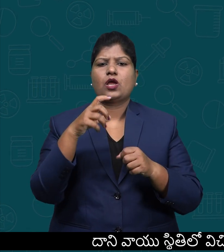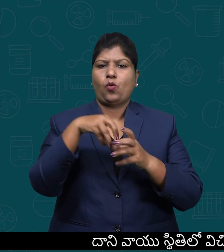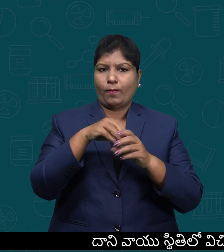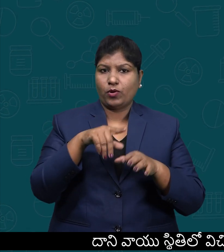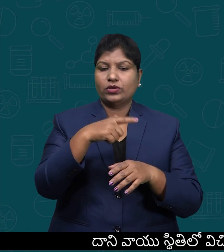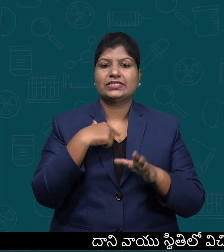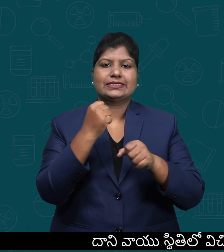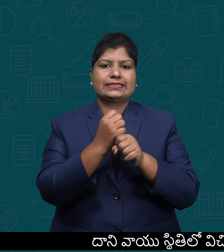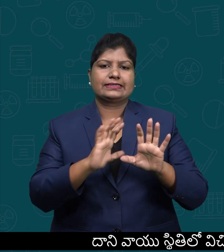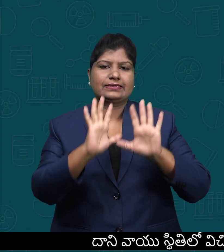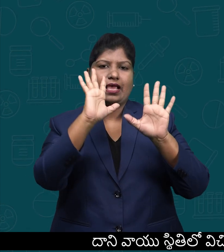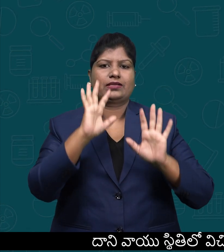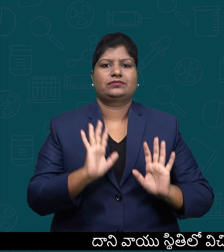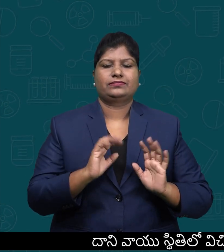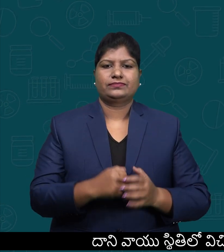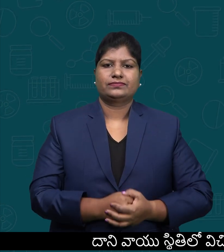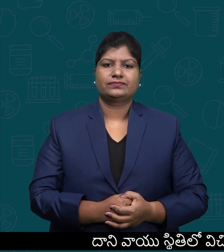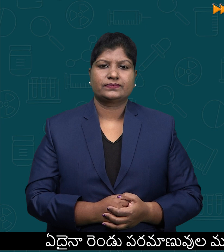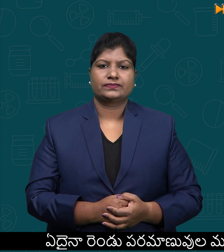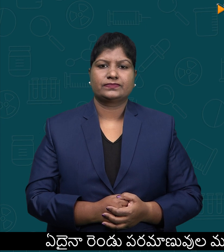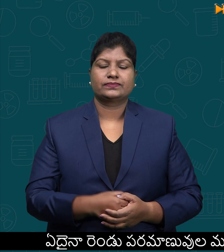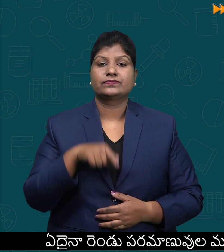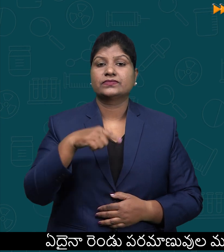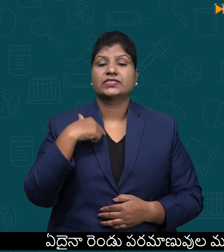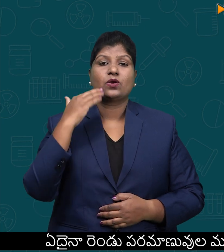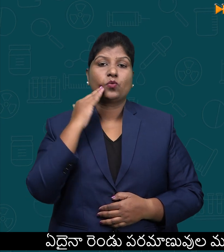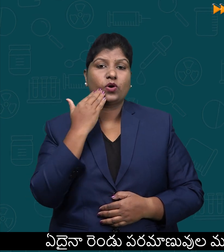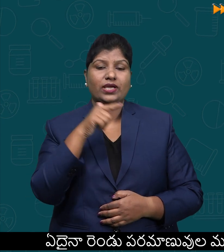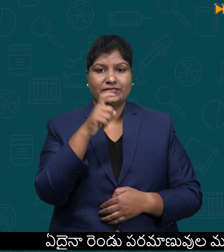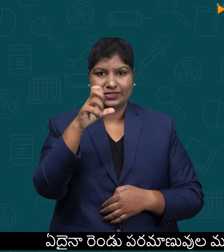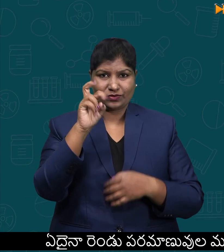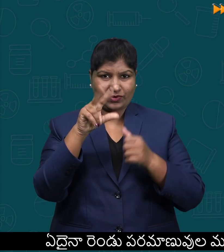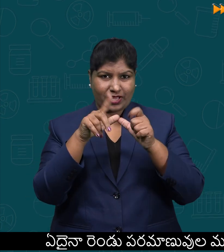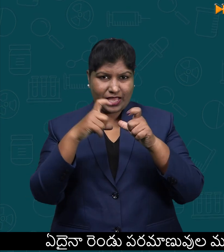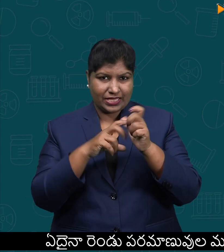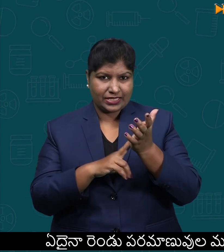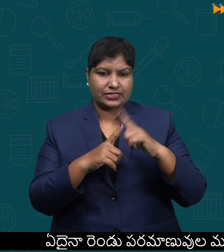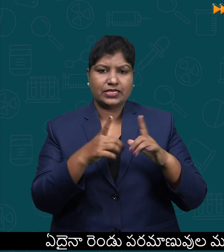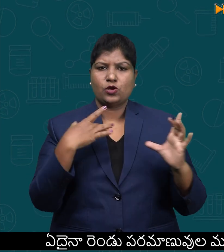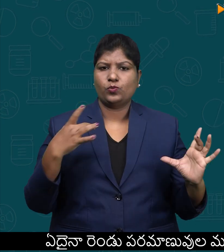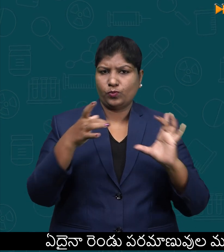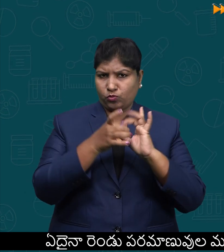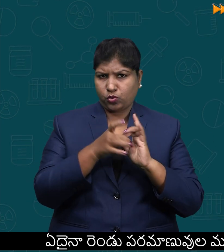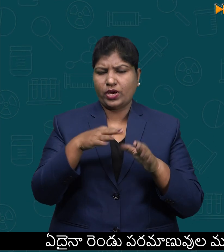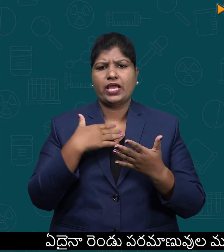చేయడానికి అవసరమైన శక్తి. ఏదైనా రెండు పరమాణువుల మధ్య సమయోజనీయ బంధం